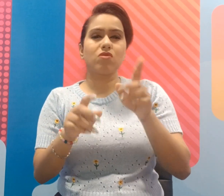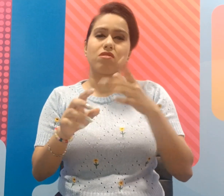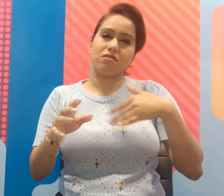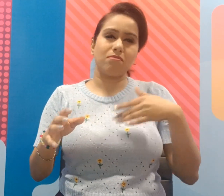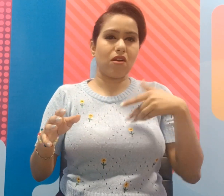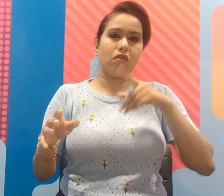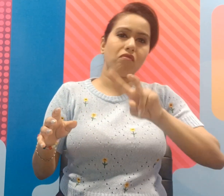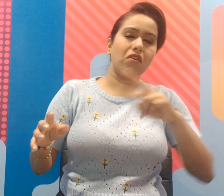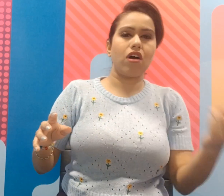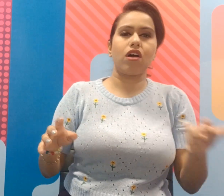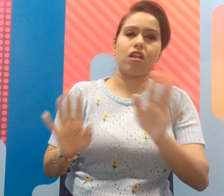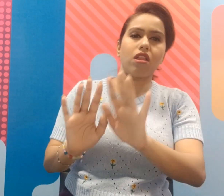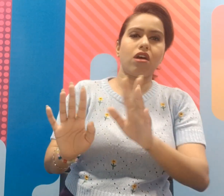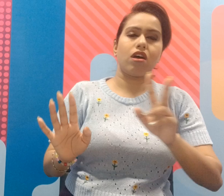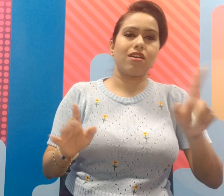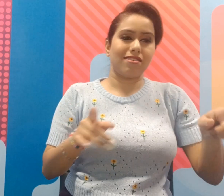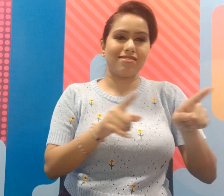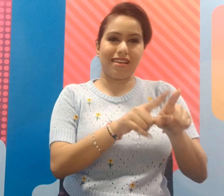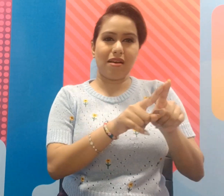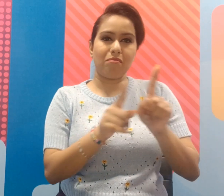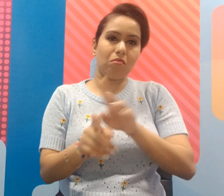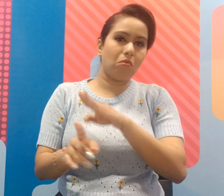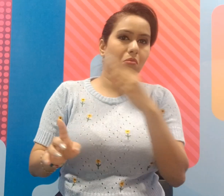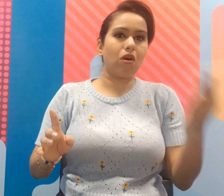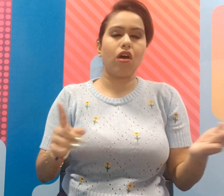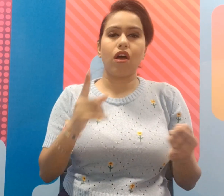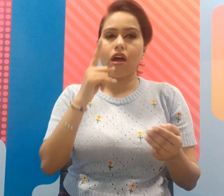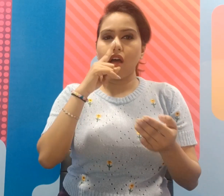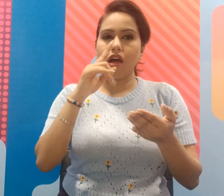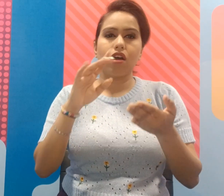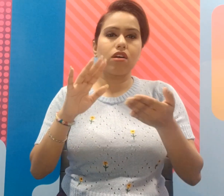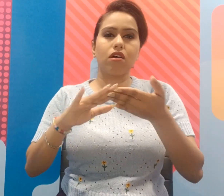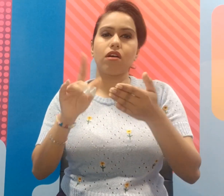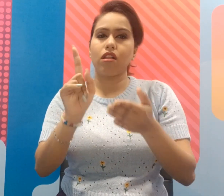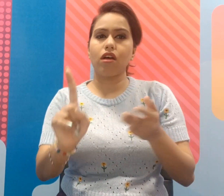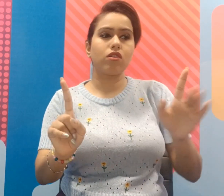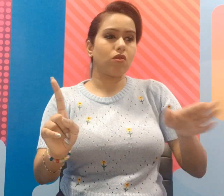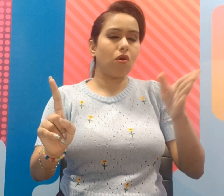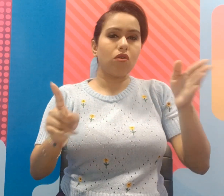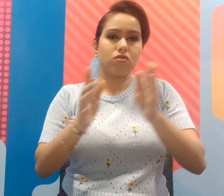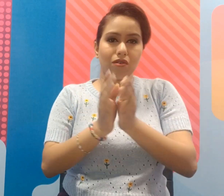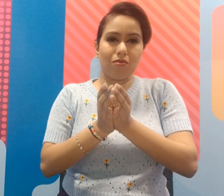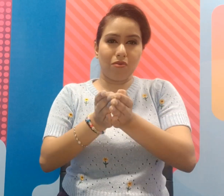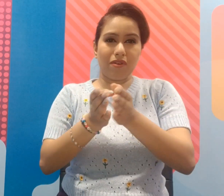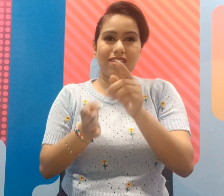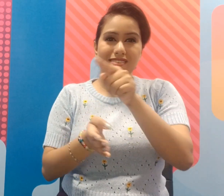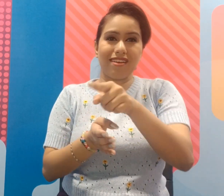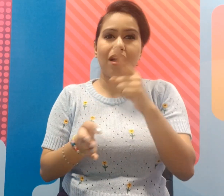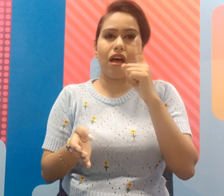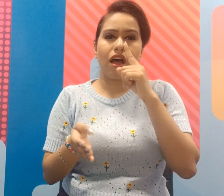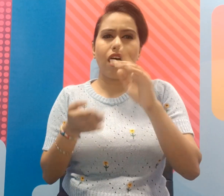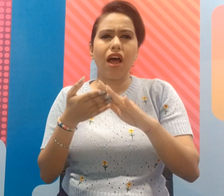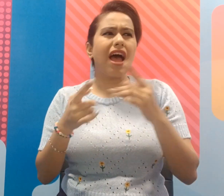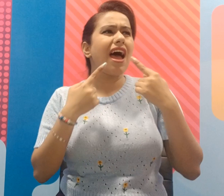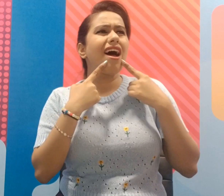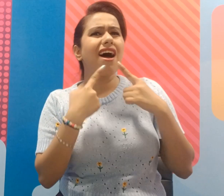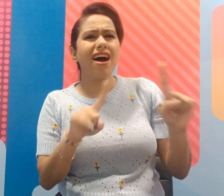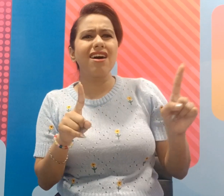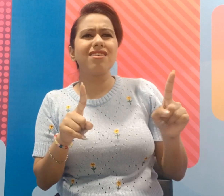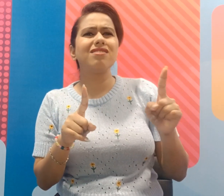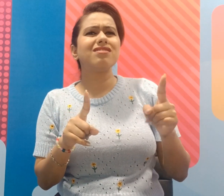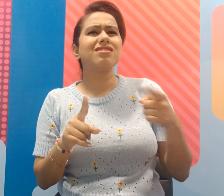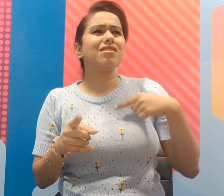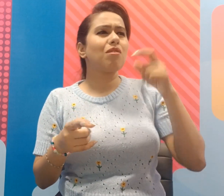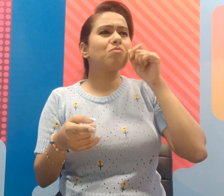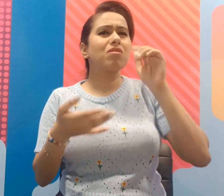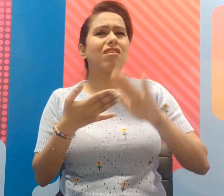पर। और किनारे की तरफ जब जा रहा होता है, जब जहाज डूब रहा होता है, जिस पर वो पत्नी खड़ी होती है, वो चिल्लाती है और कहती है अपने पति से कुछ। तो